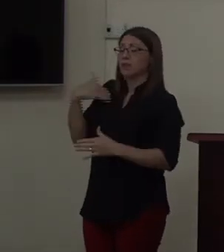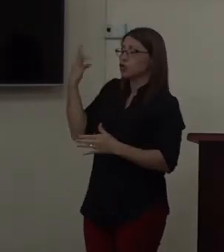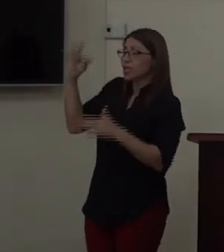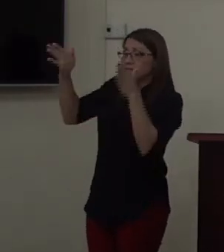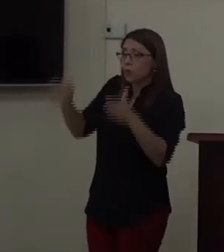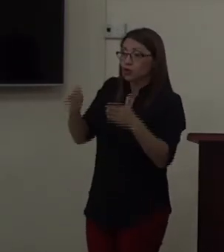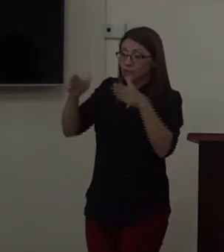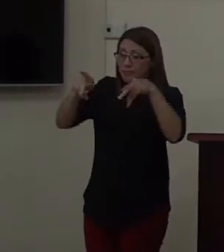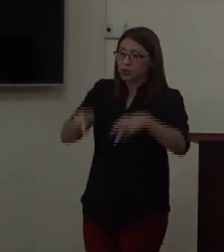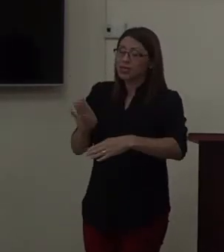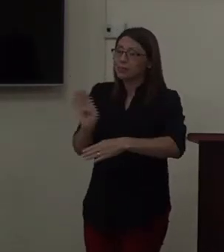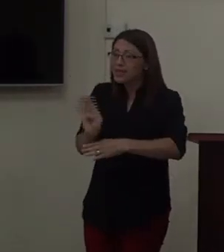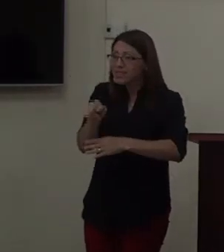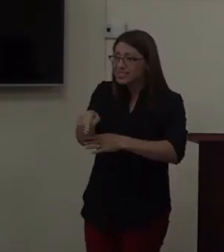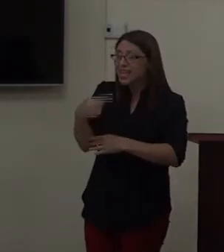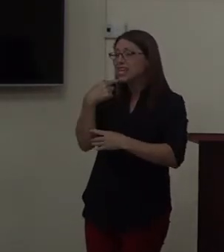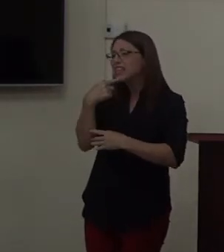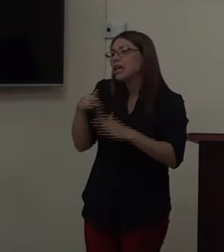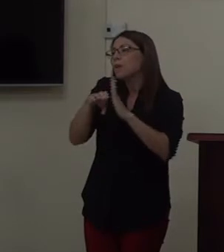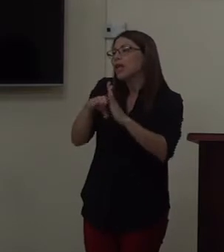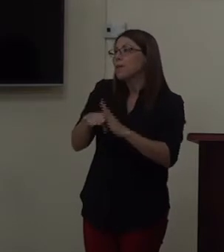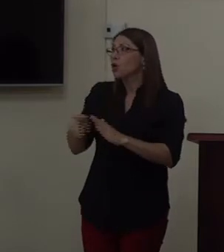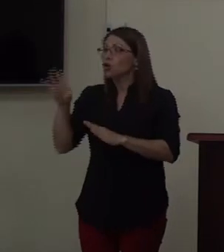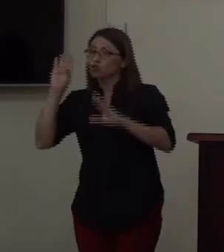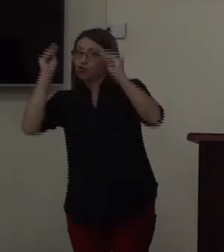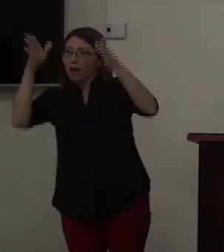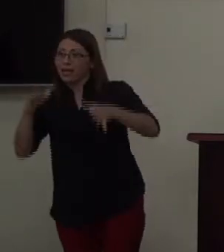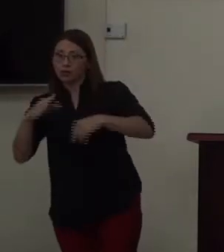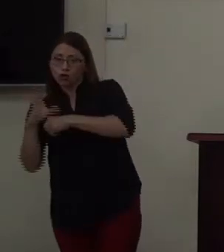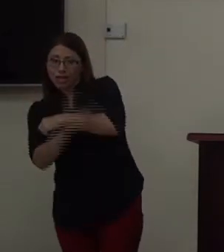Briblis, que decían, ¿verdad?, por ejemplo, que el maestro los castigaba